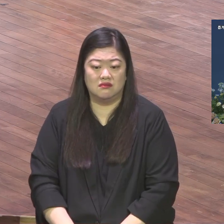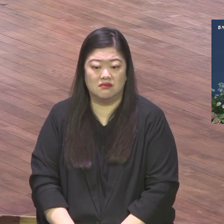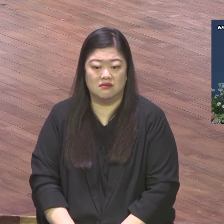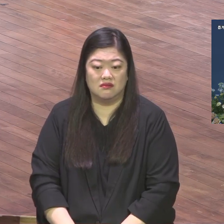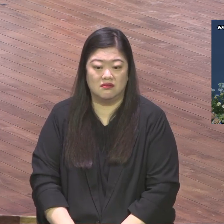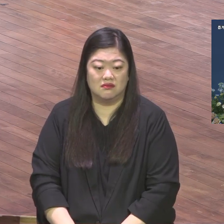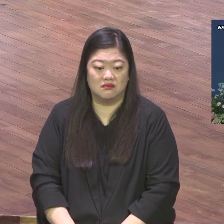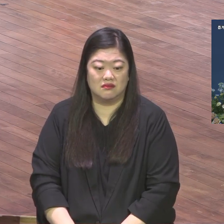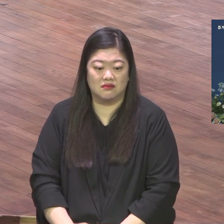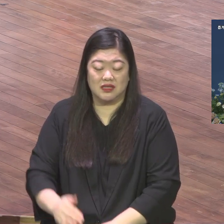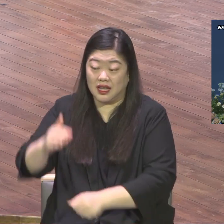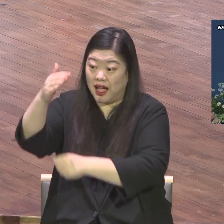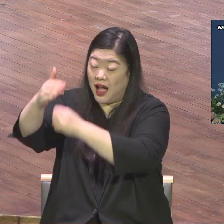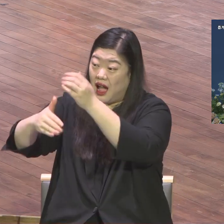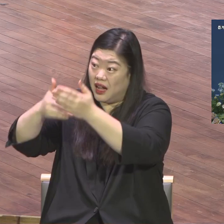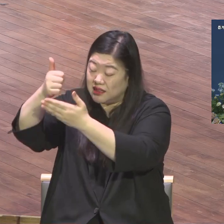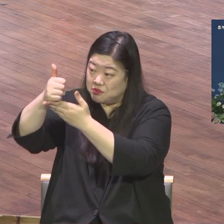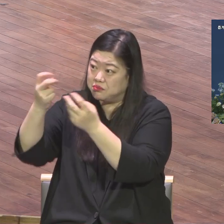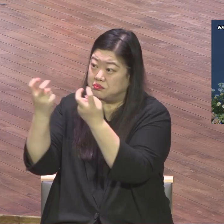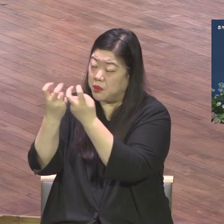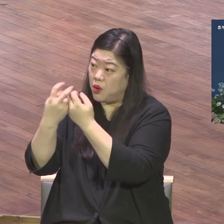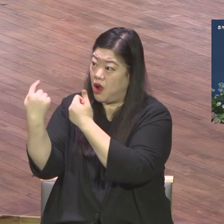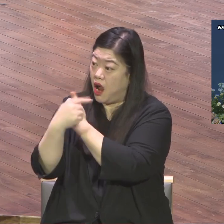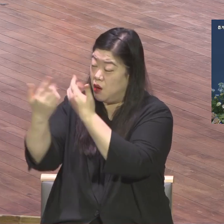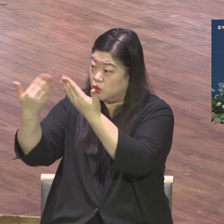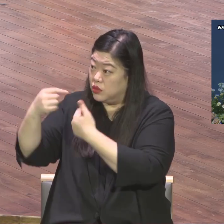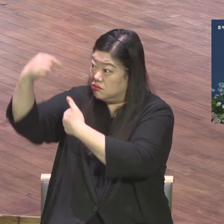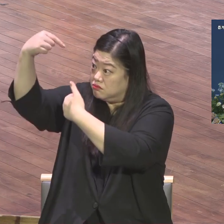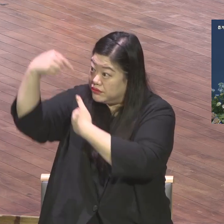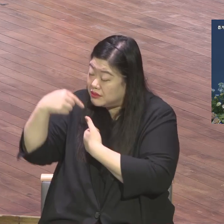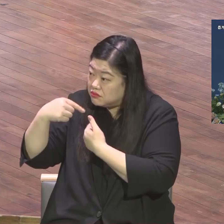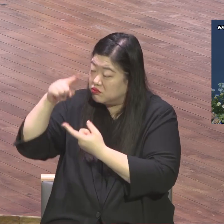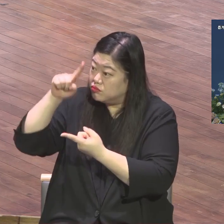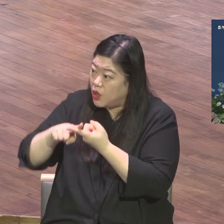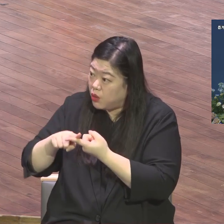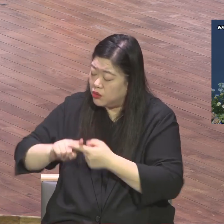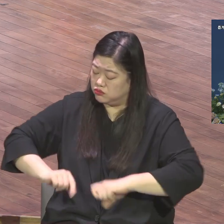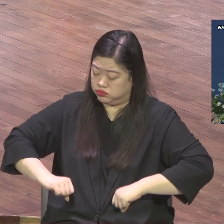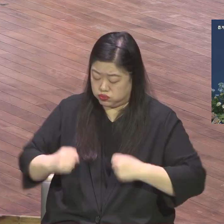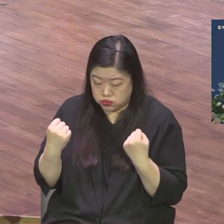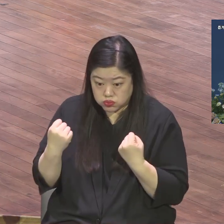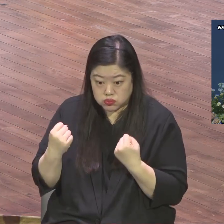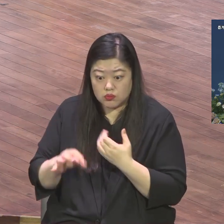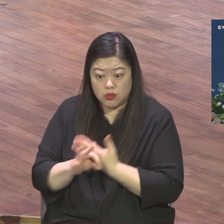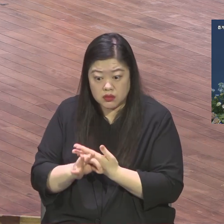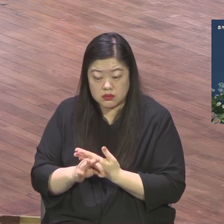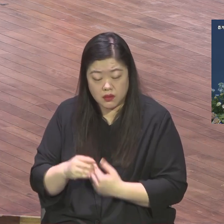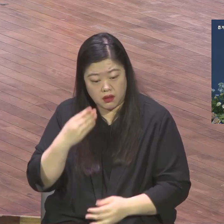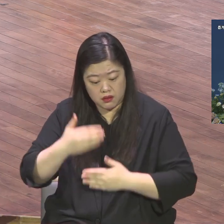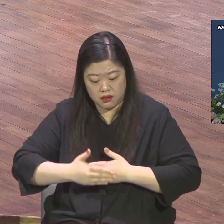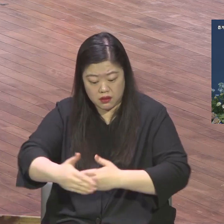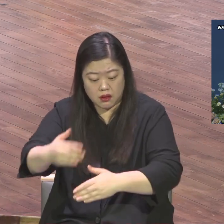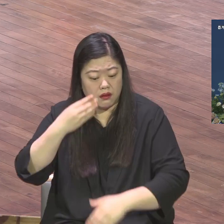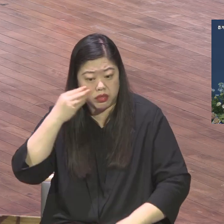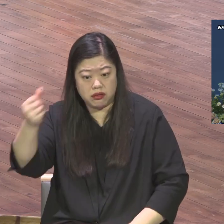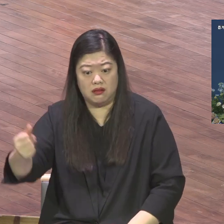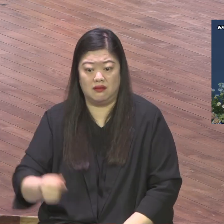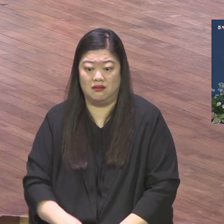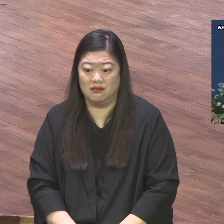하나님이 하란 대로 하면, 다시 말해요, 하나님의 말씀대로 하면 다 된다는 것입니다.